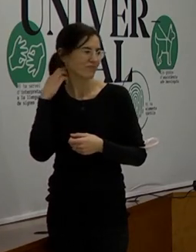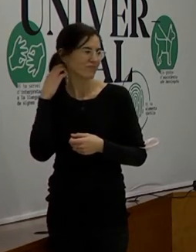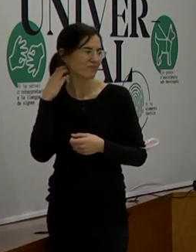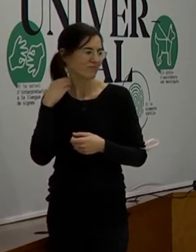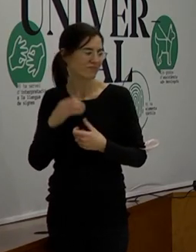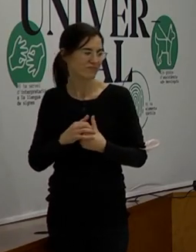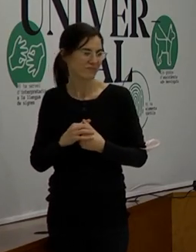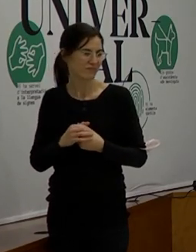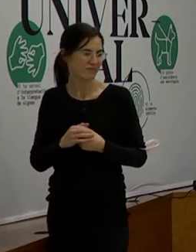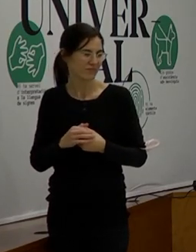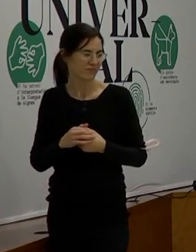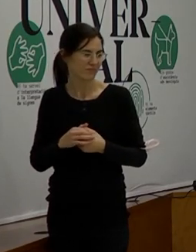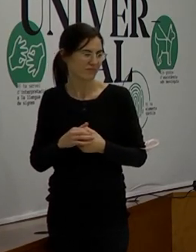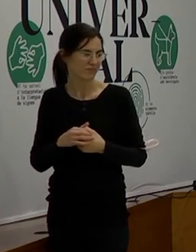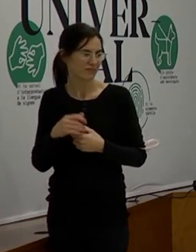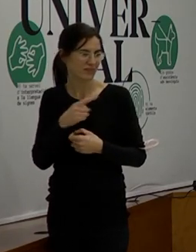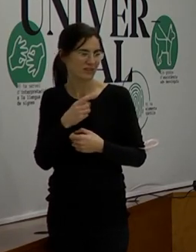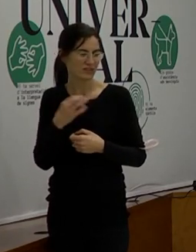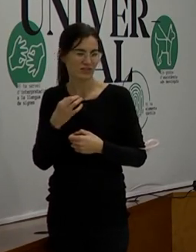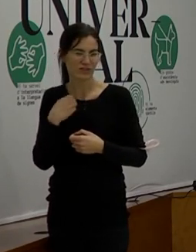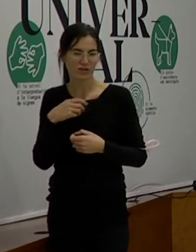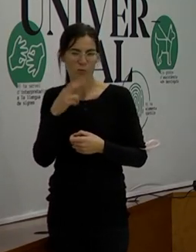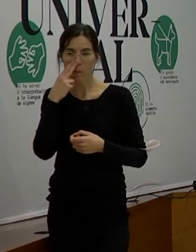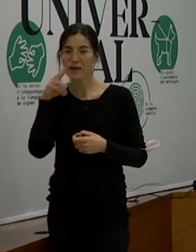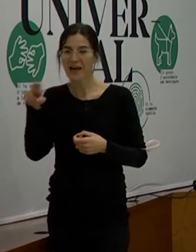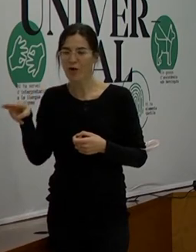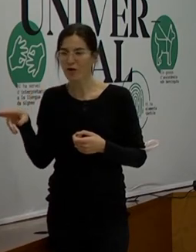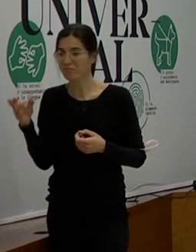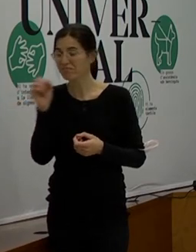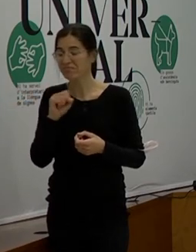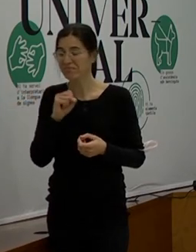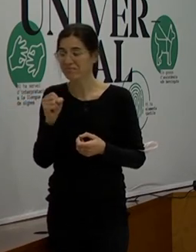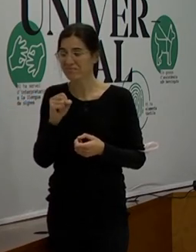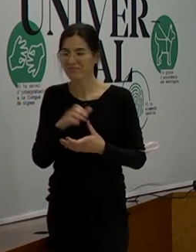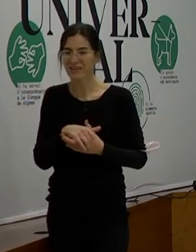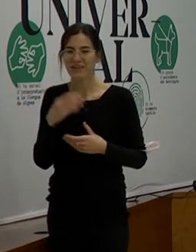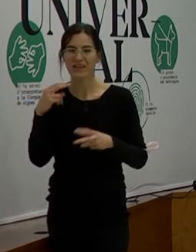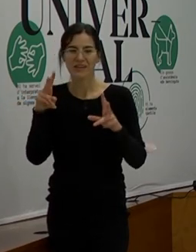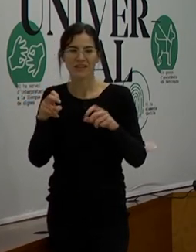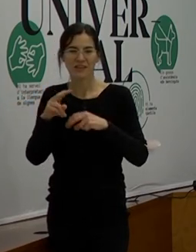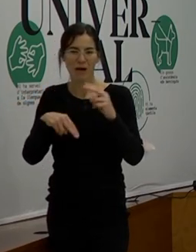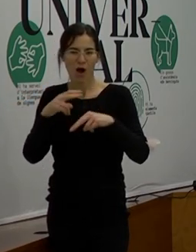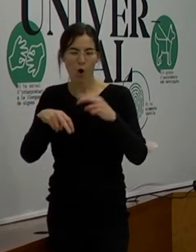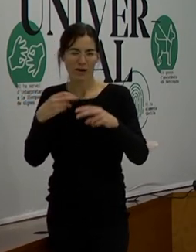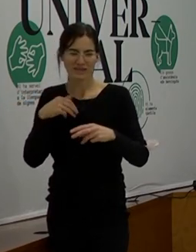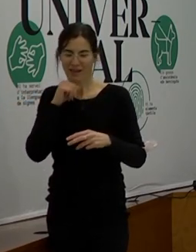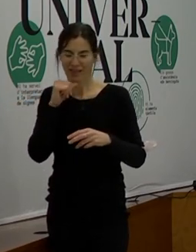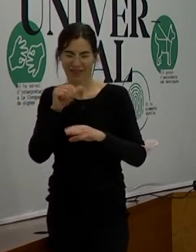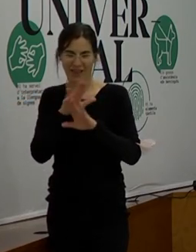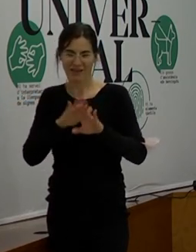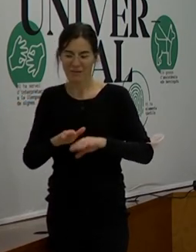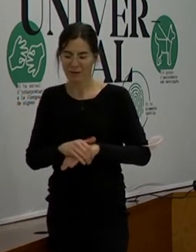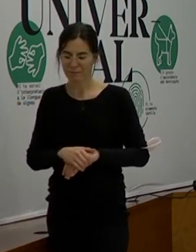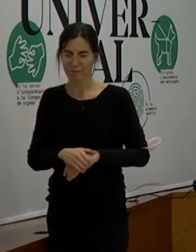Bueno, i això que és un mirador de narices, vale, sí, estupendo. Obres, estem acabant.